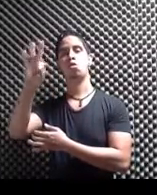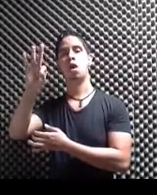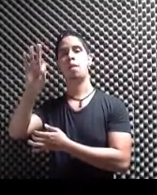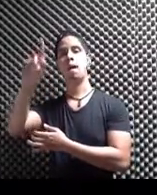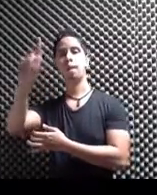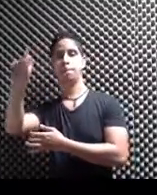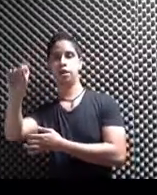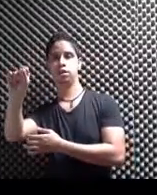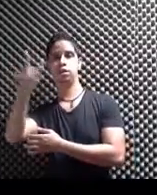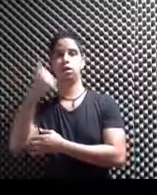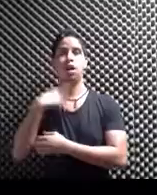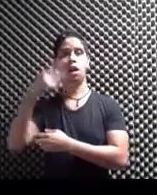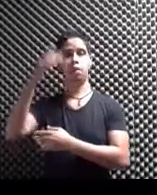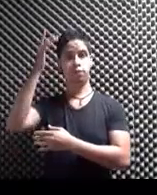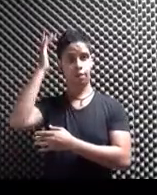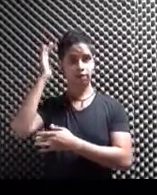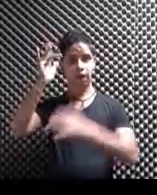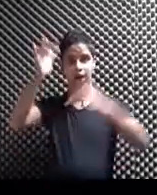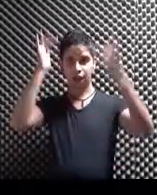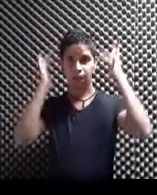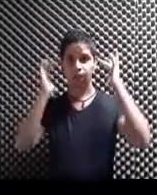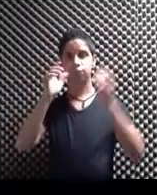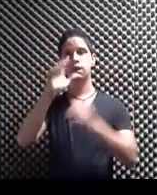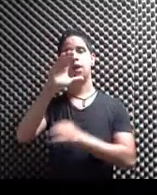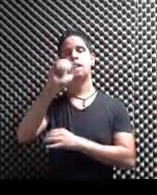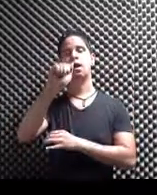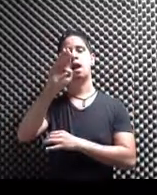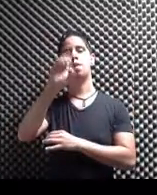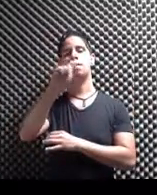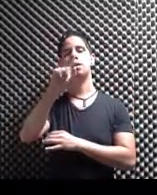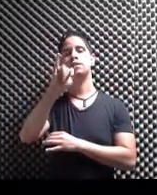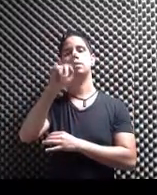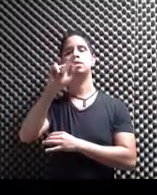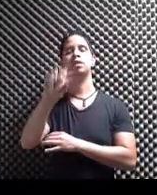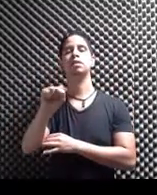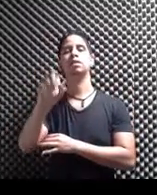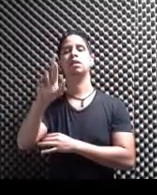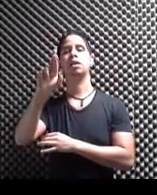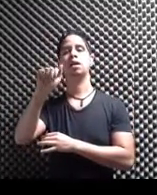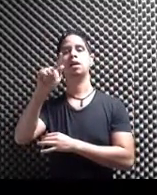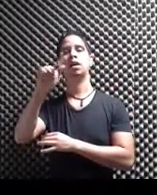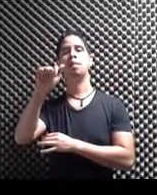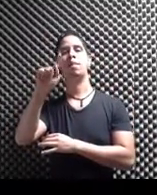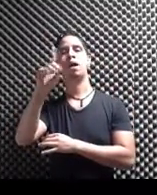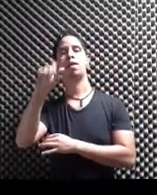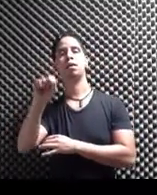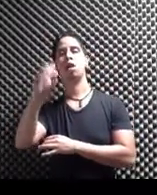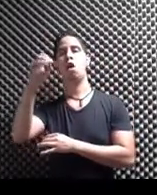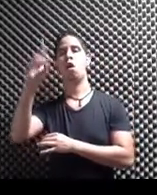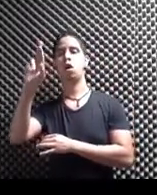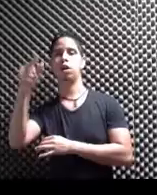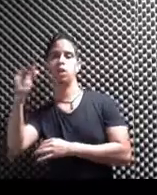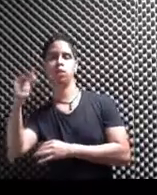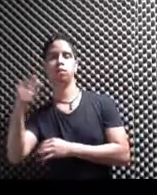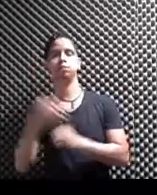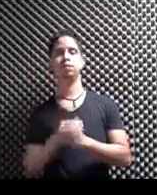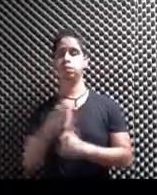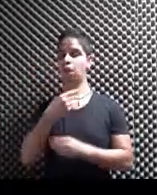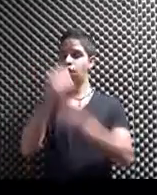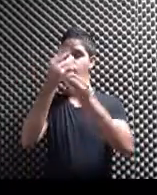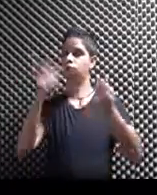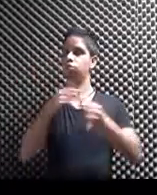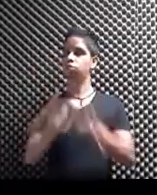que cabecitasrapadas.org y quería dejar esa información para mí es bien importante claro que sí claro que sí